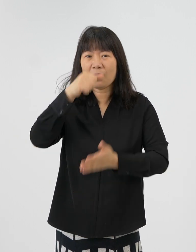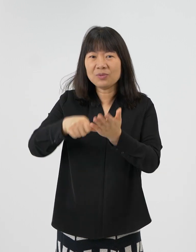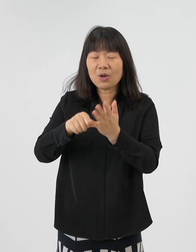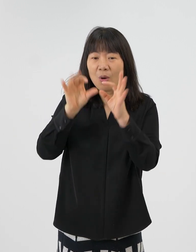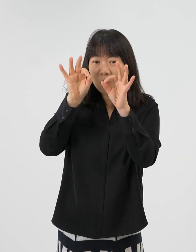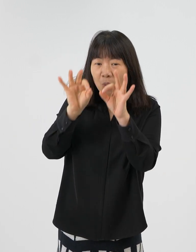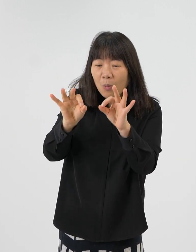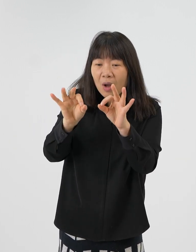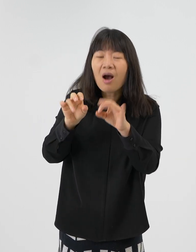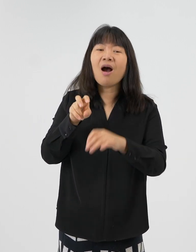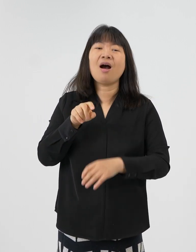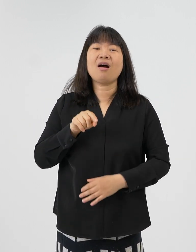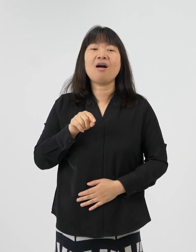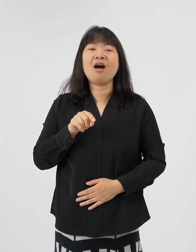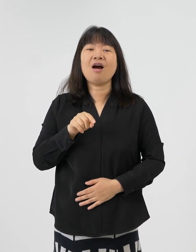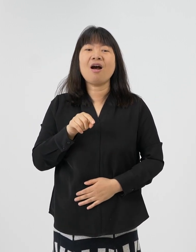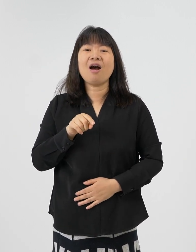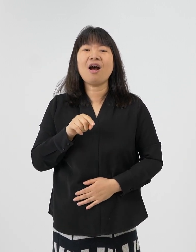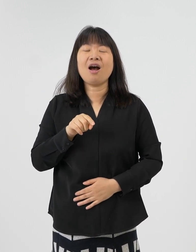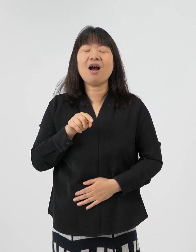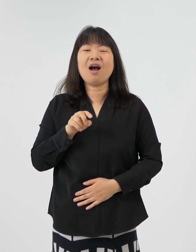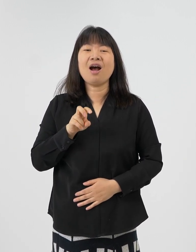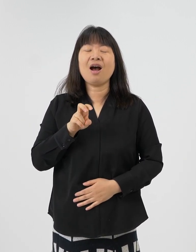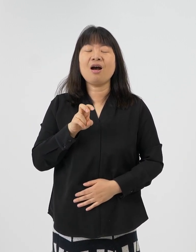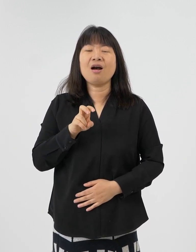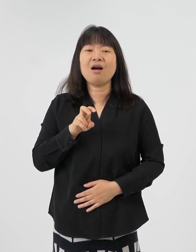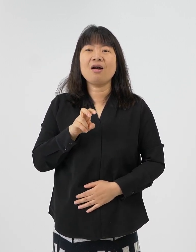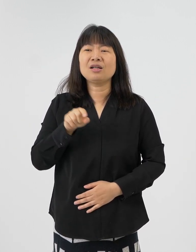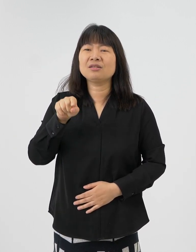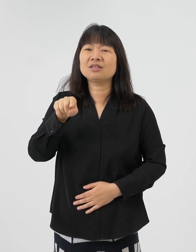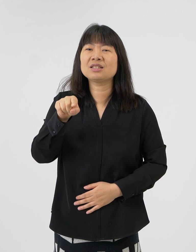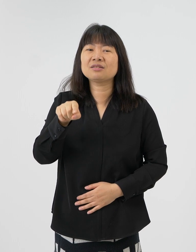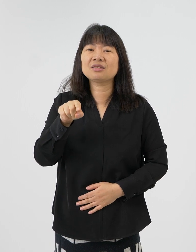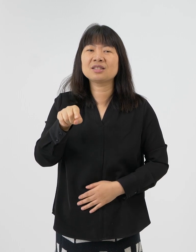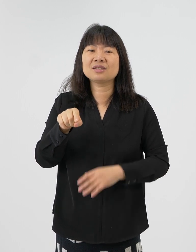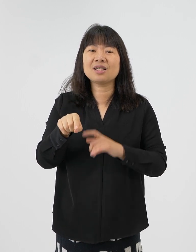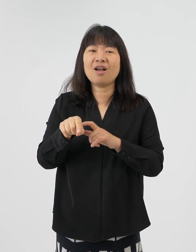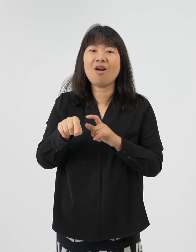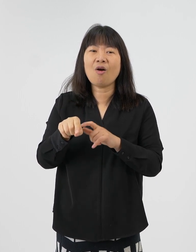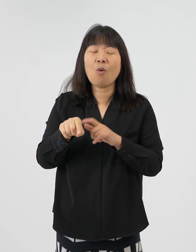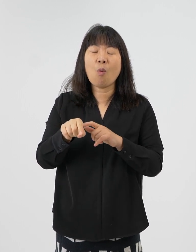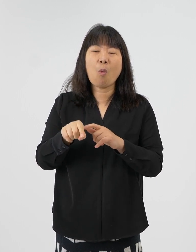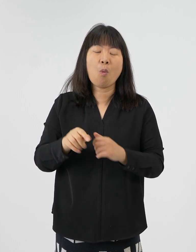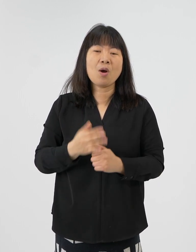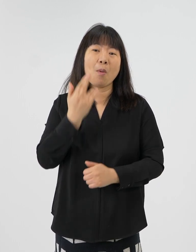이건 미제 같아, 수식어였죠. 지금 그런 소리 하면 촌스럽다